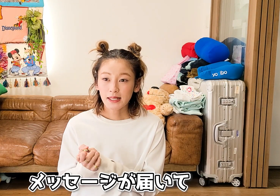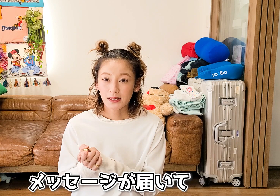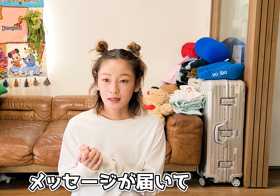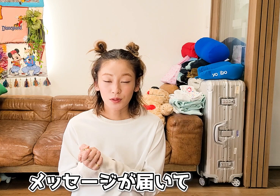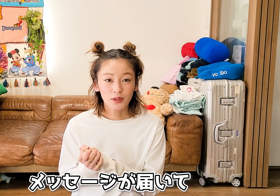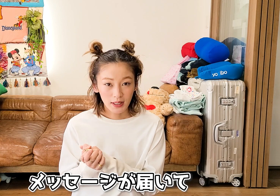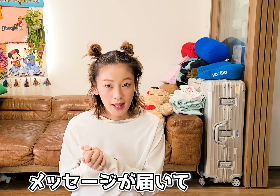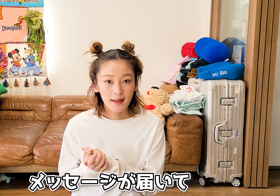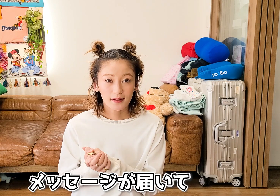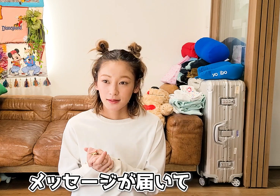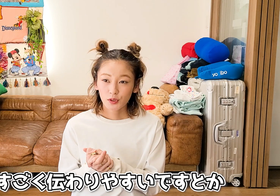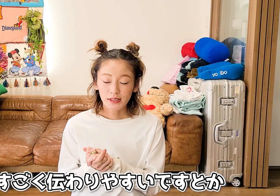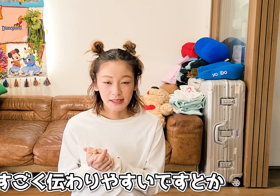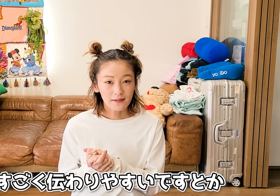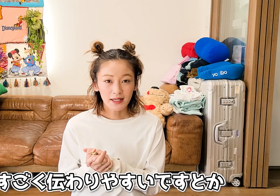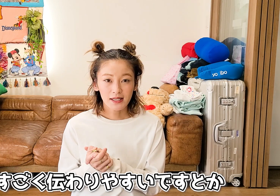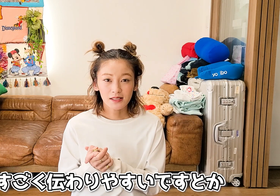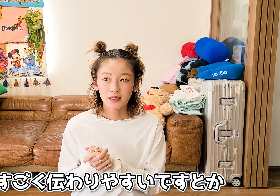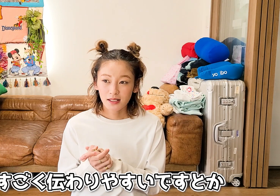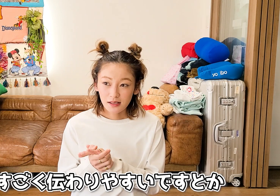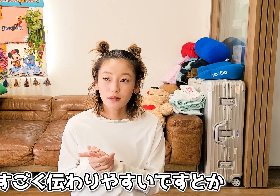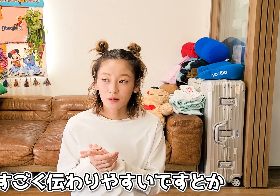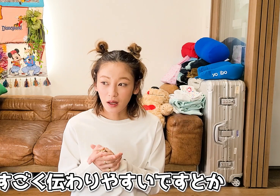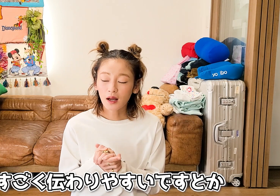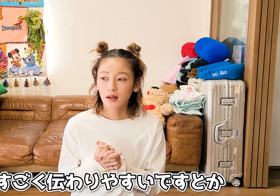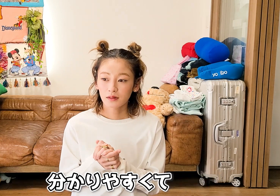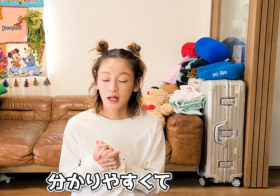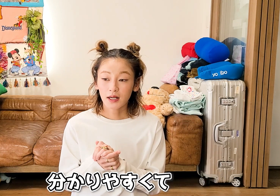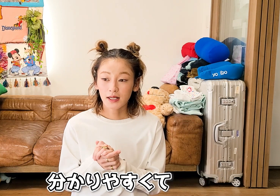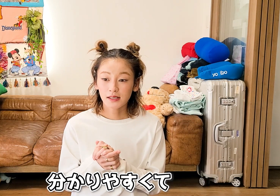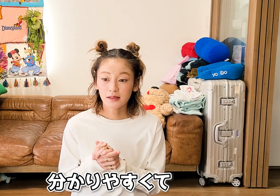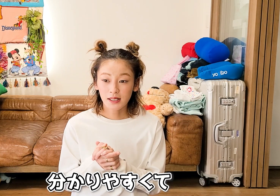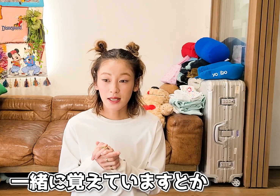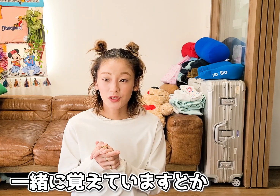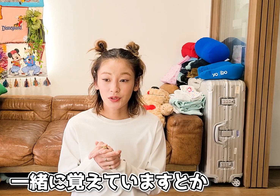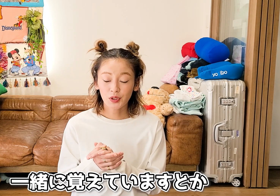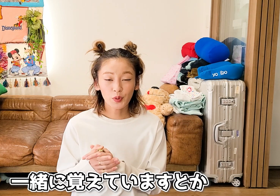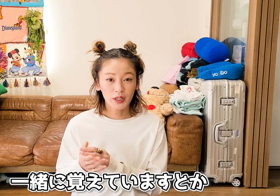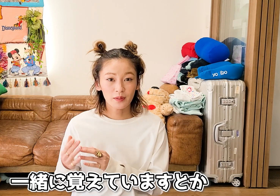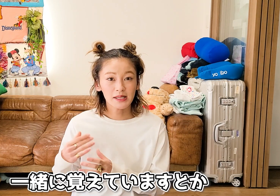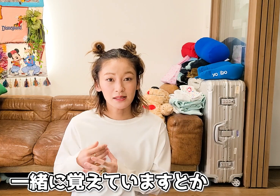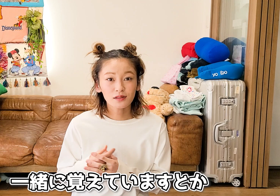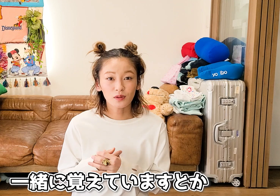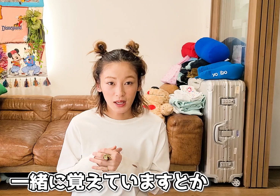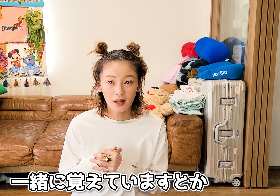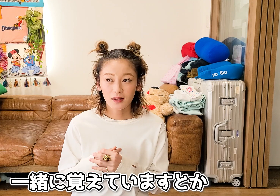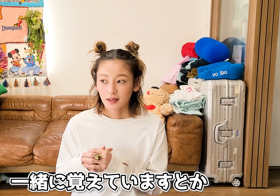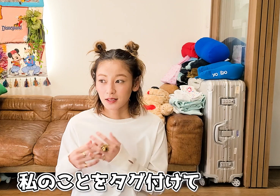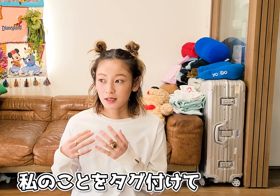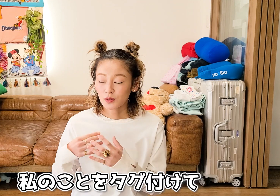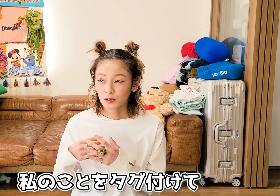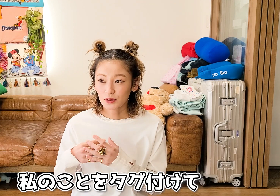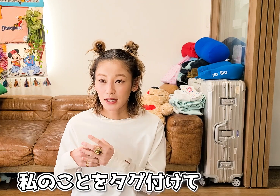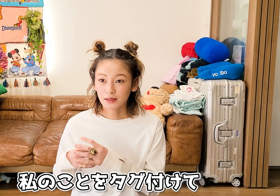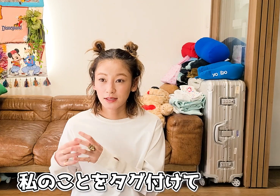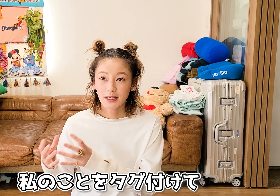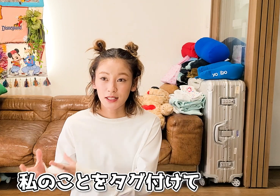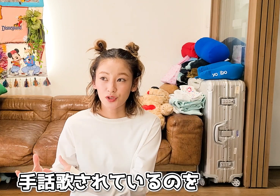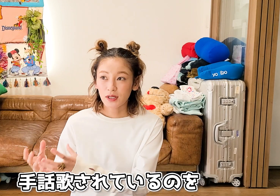ージが届いて、すごい伝わりやすいですとか、わかりやすくて一緒に覚えてますとか、私のことをタグ付けて手話